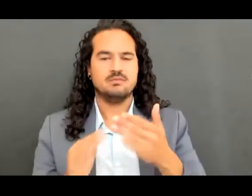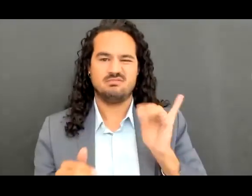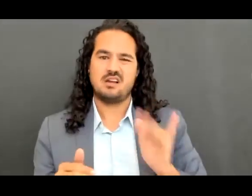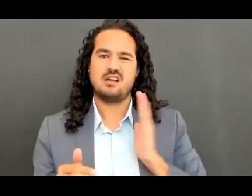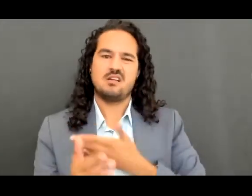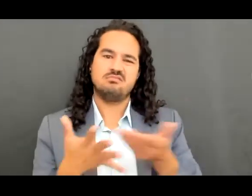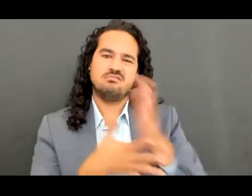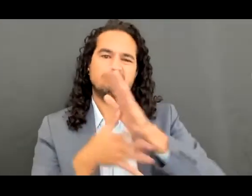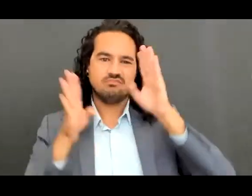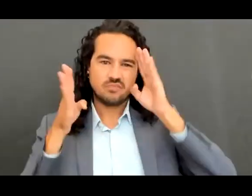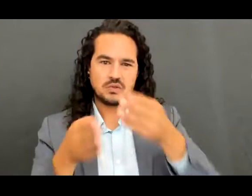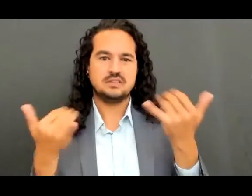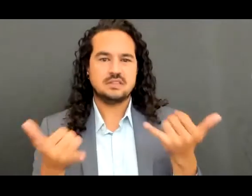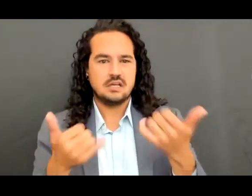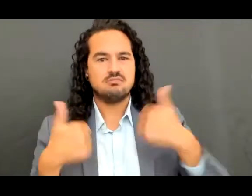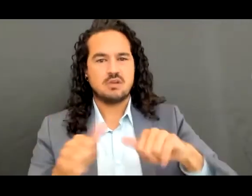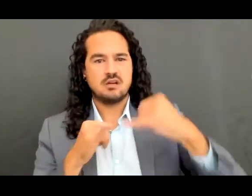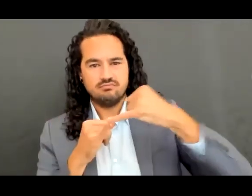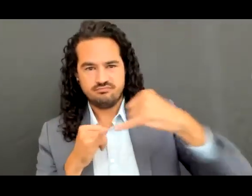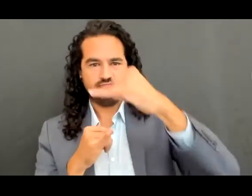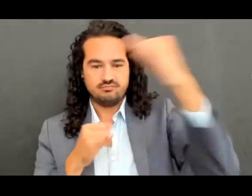para la zona. Gracias.